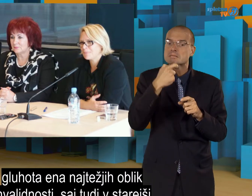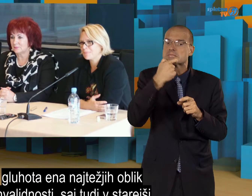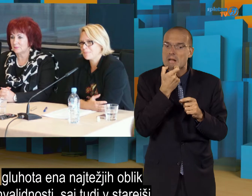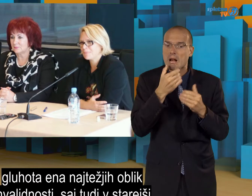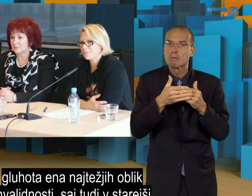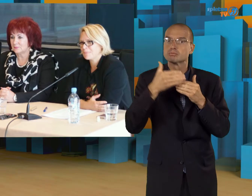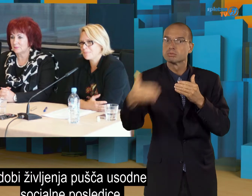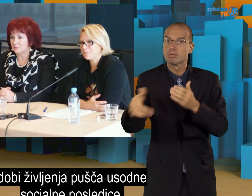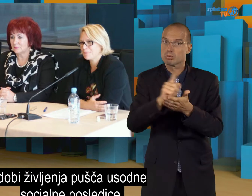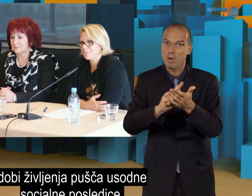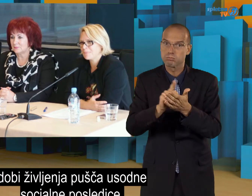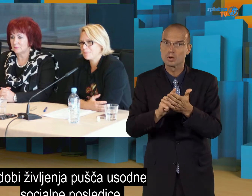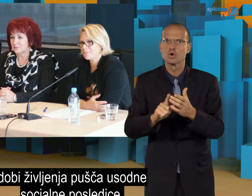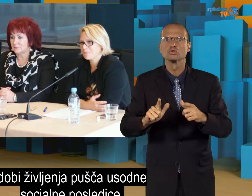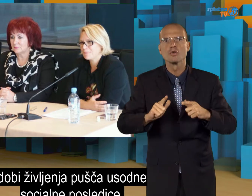usodne socialne posledice.